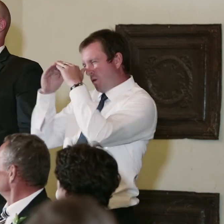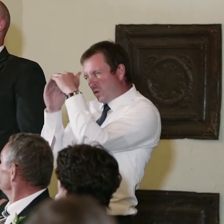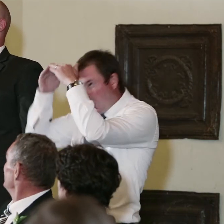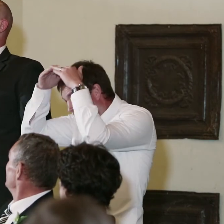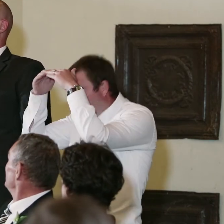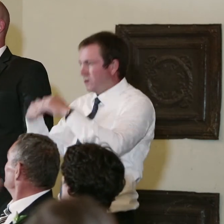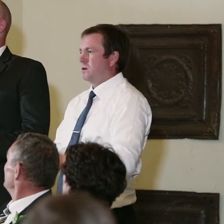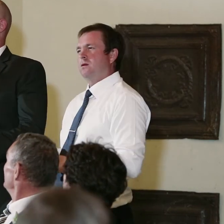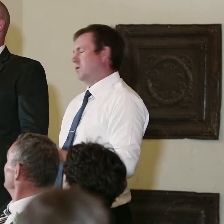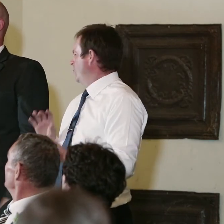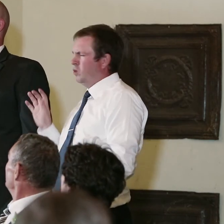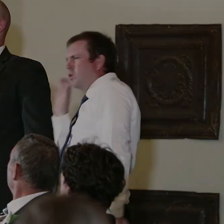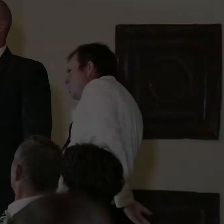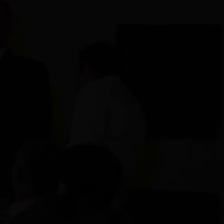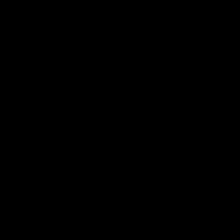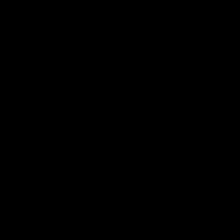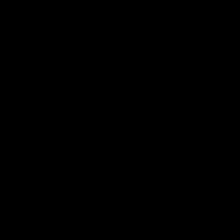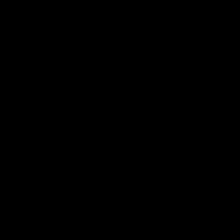is hulp vreem, so ons waardeer het, prees het baie.